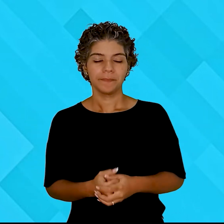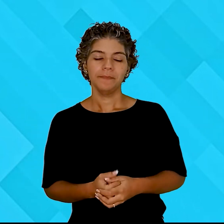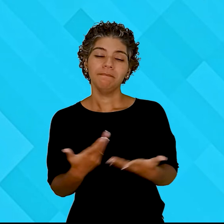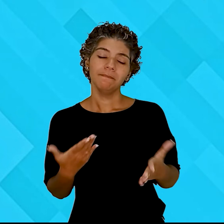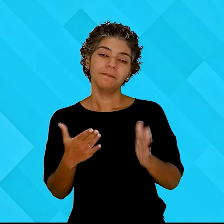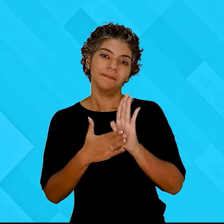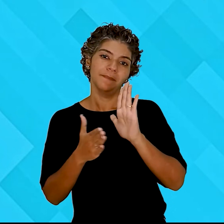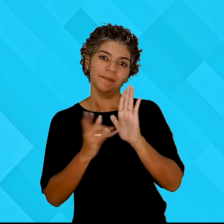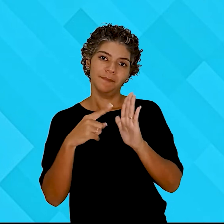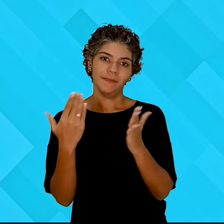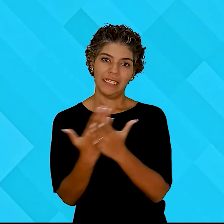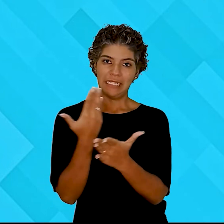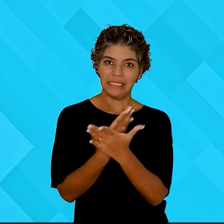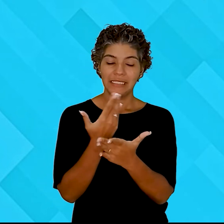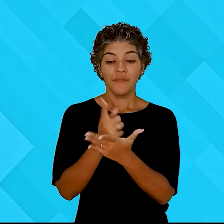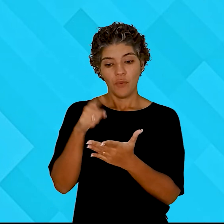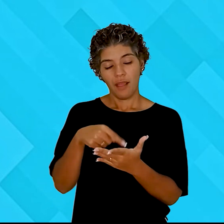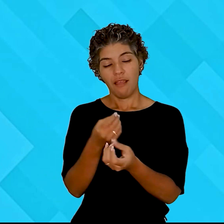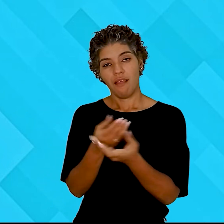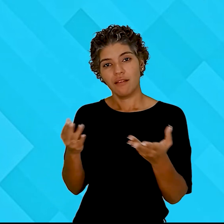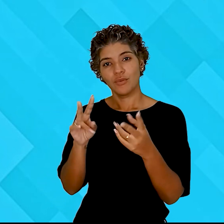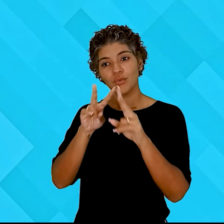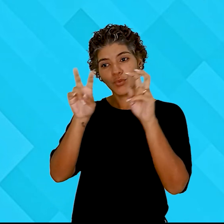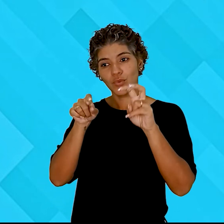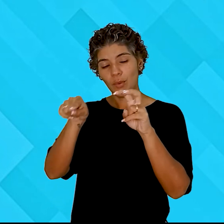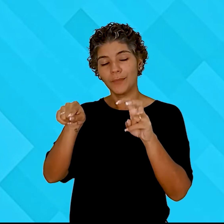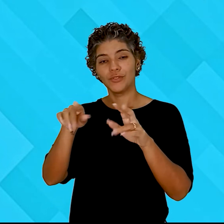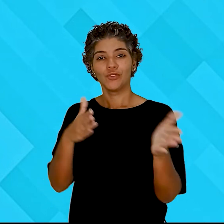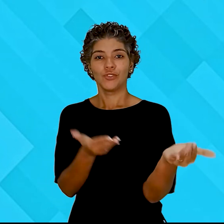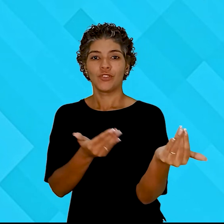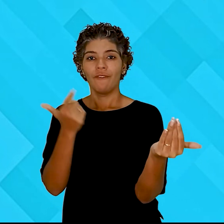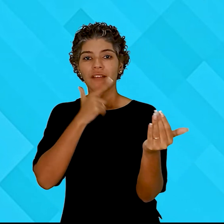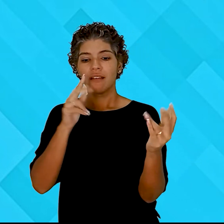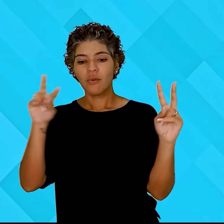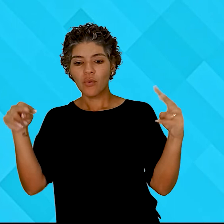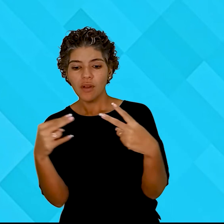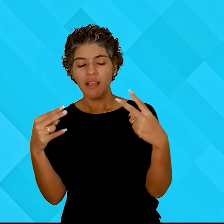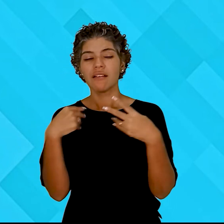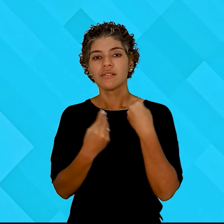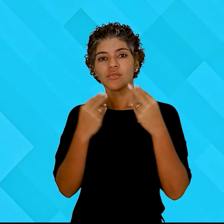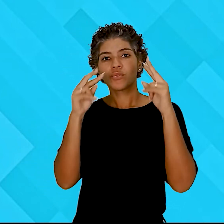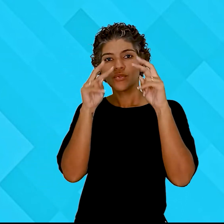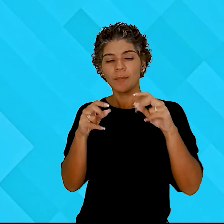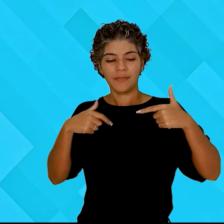naquele momento a olhar para essas questões, pensar previdência, pensar microempreendedor, pensar todas as